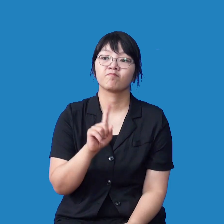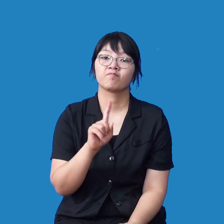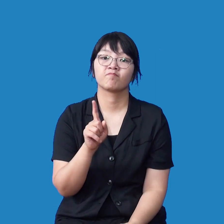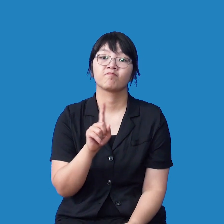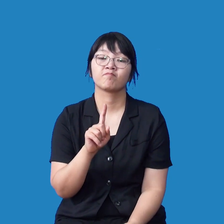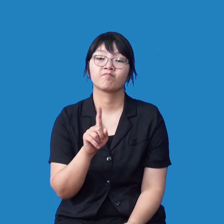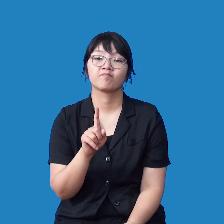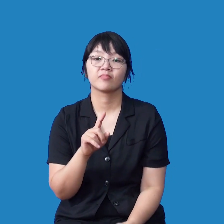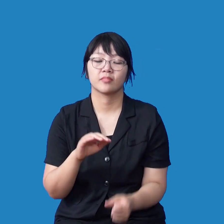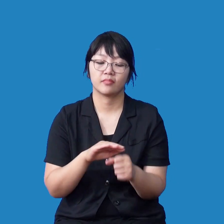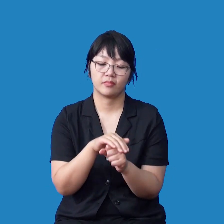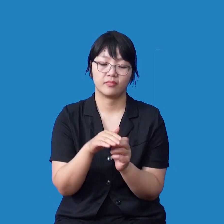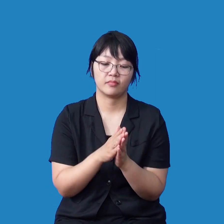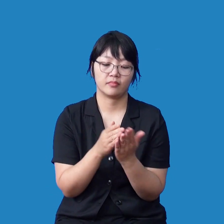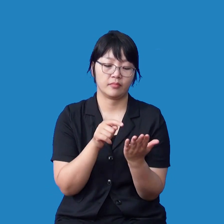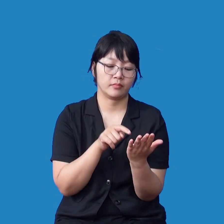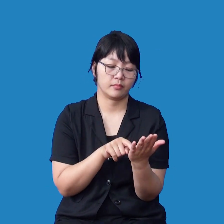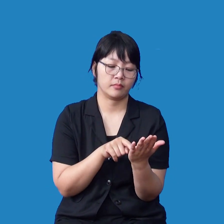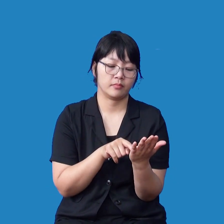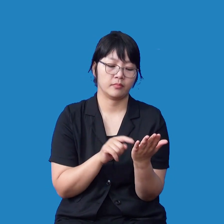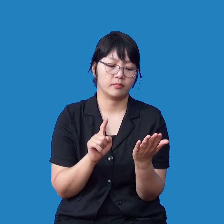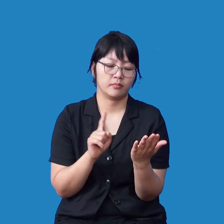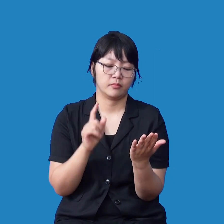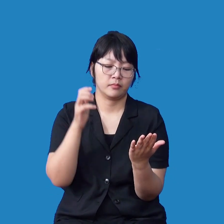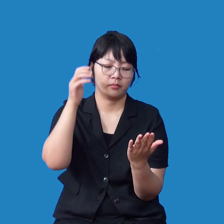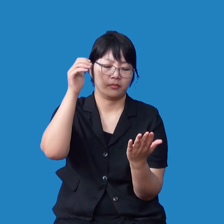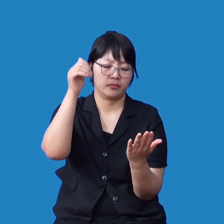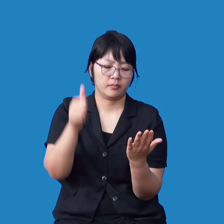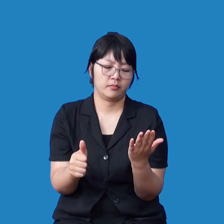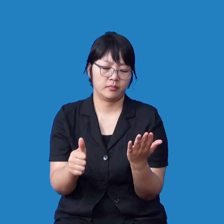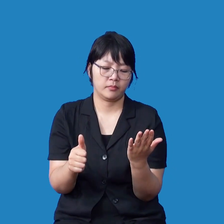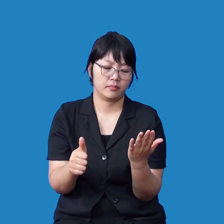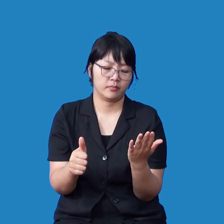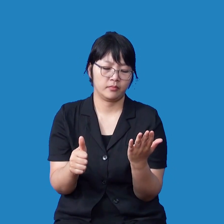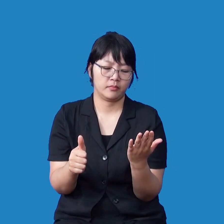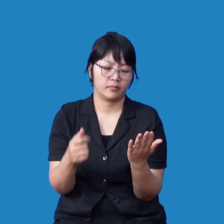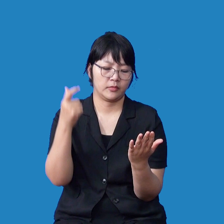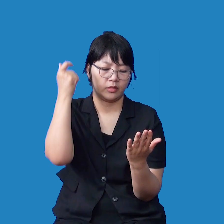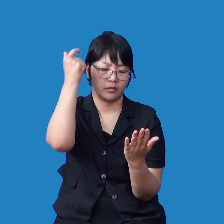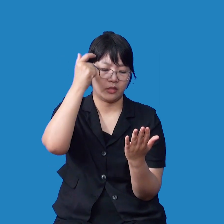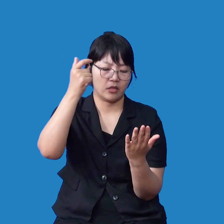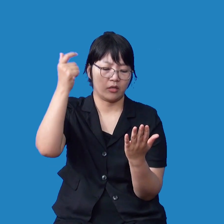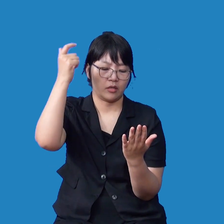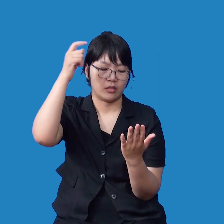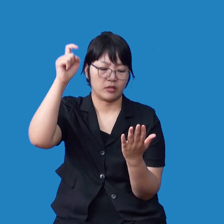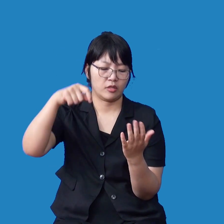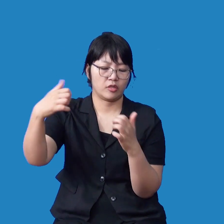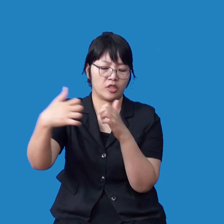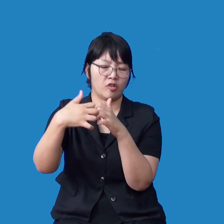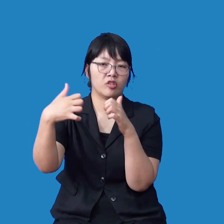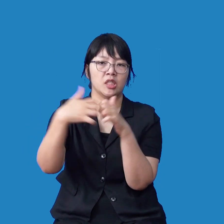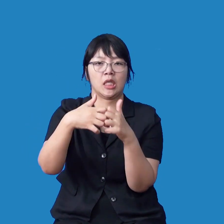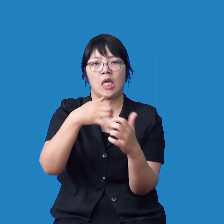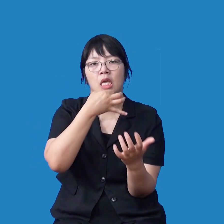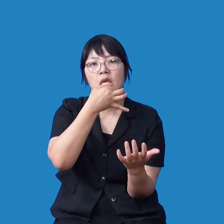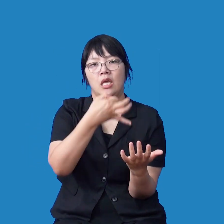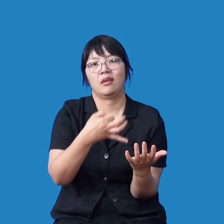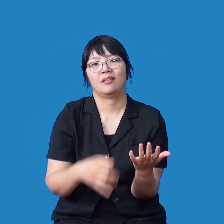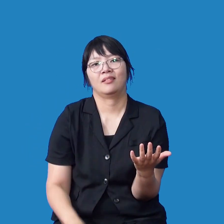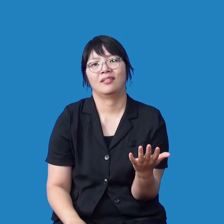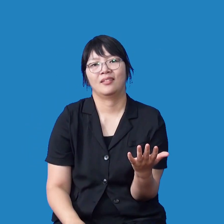뭘까요? 성경은 그 전쟁을 종말론적 영적 전쟁, 이렇게 부르고